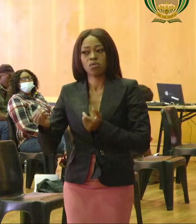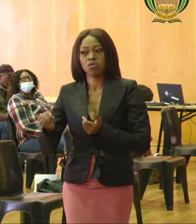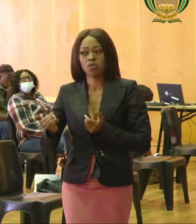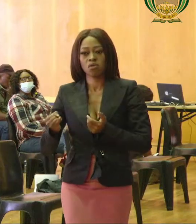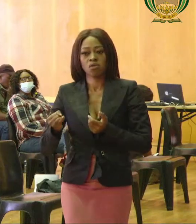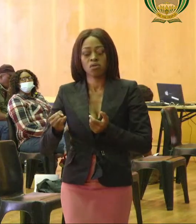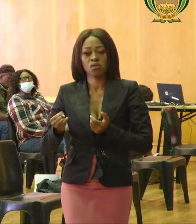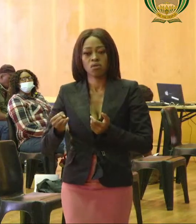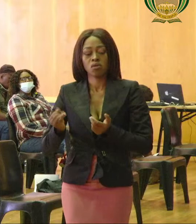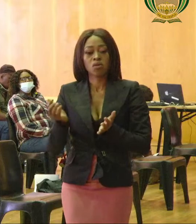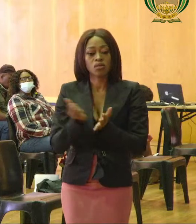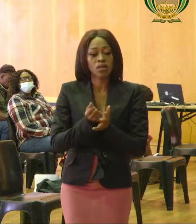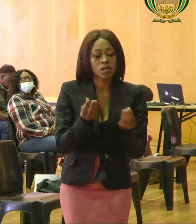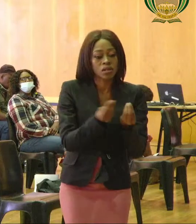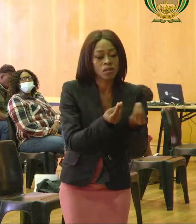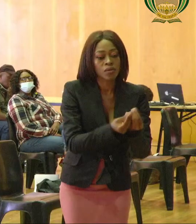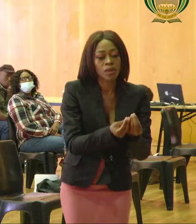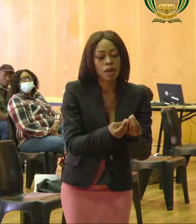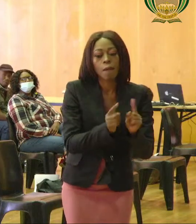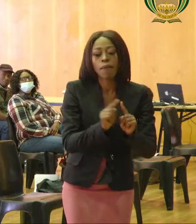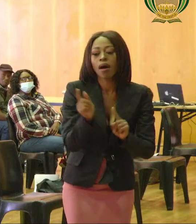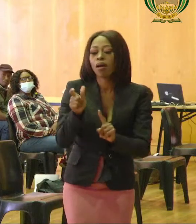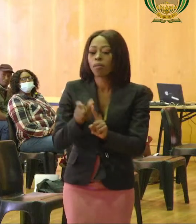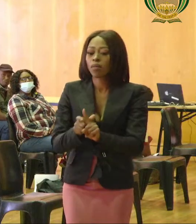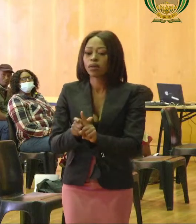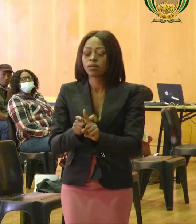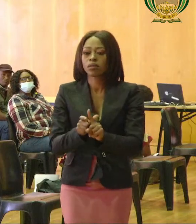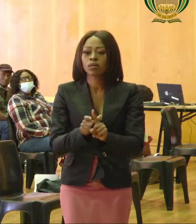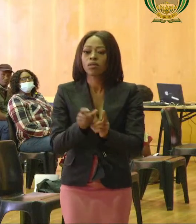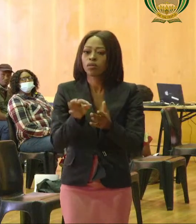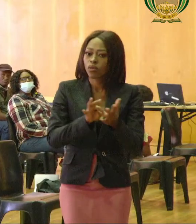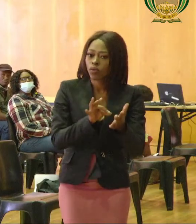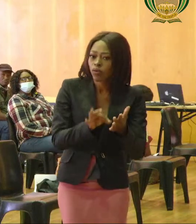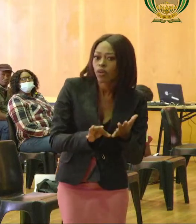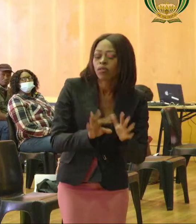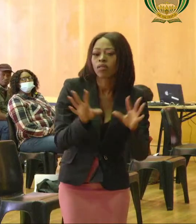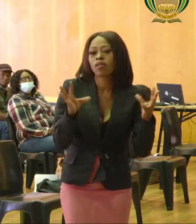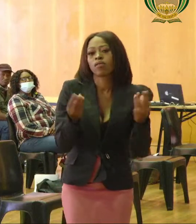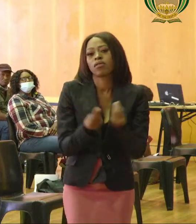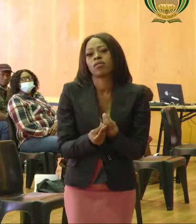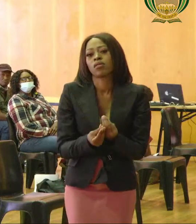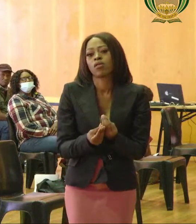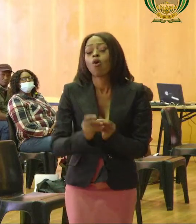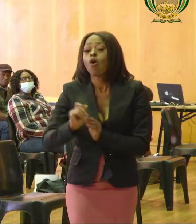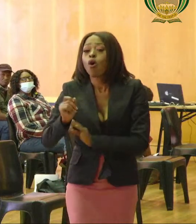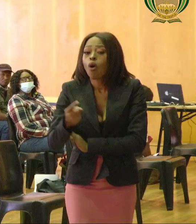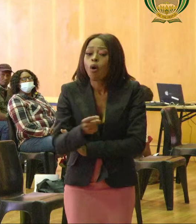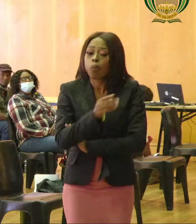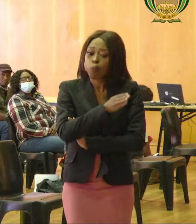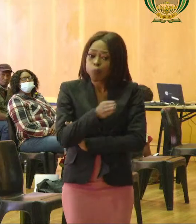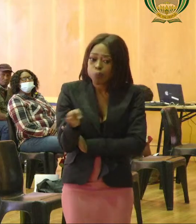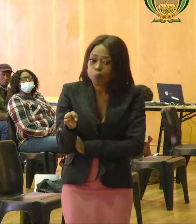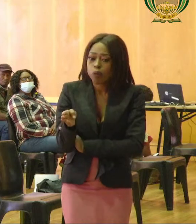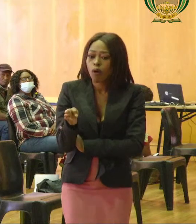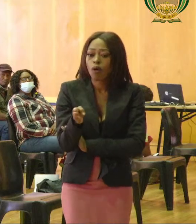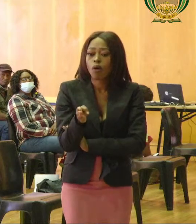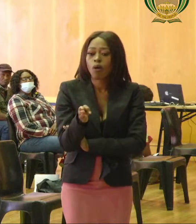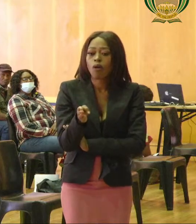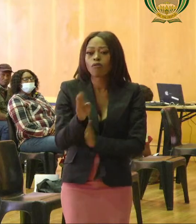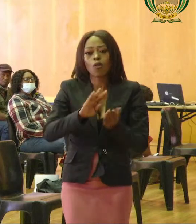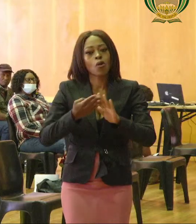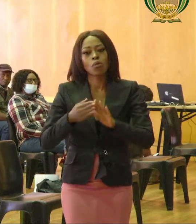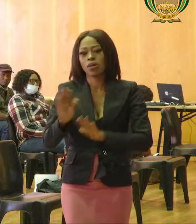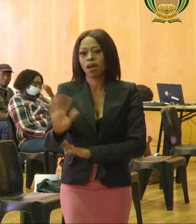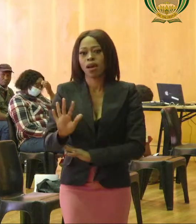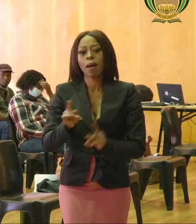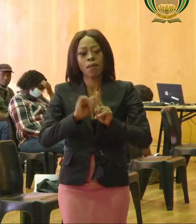bucket gegooid. En allemaal wordt onder één kam getrekt. Allemaal is daar niet voor die mensen, niet voor jezelf. So ik